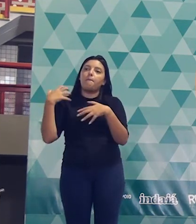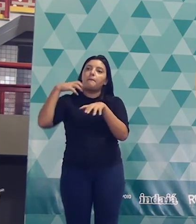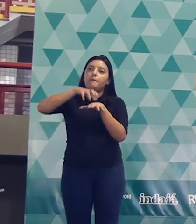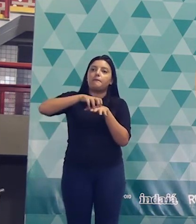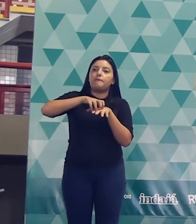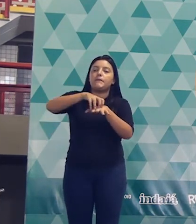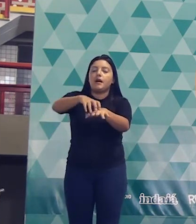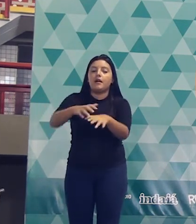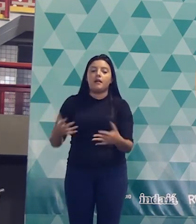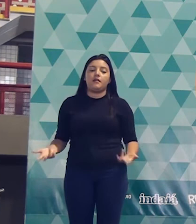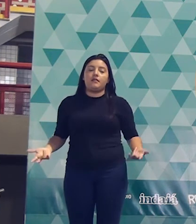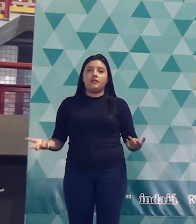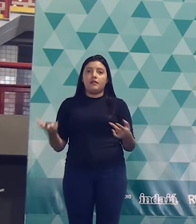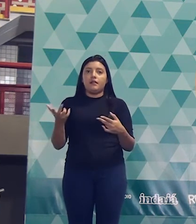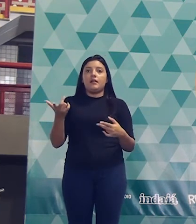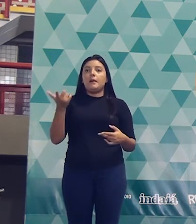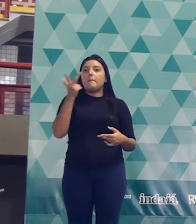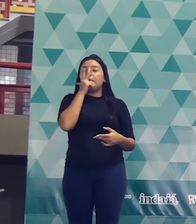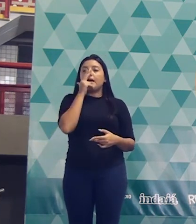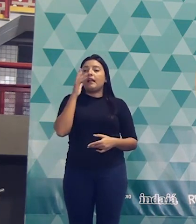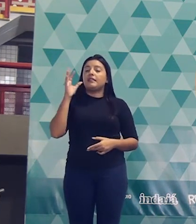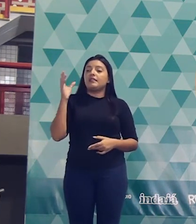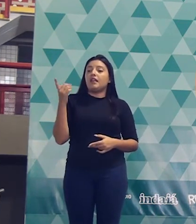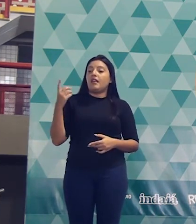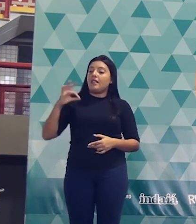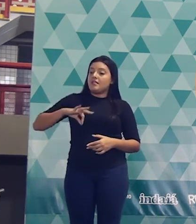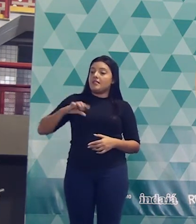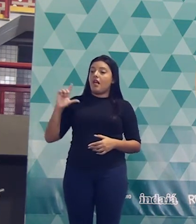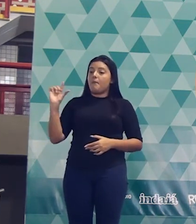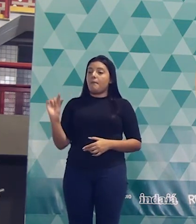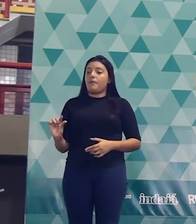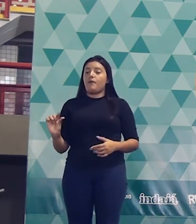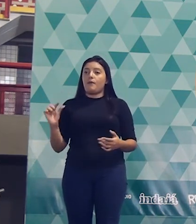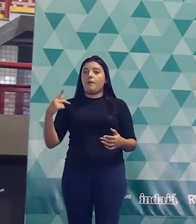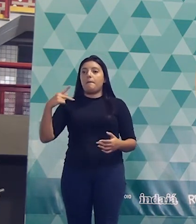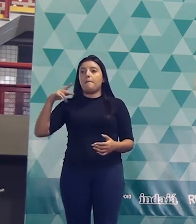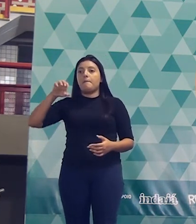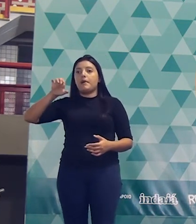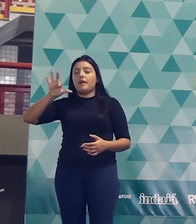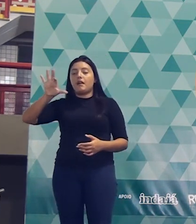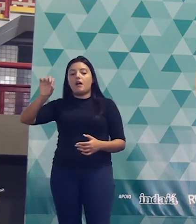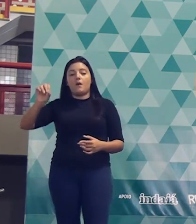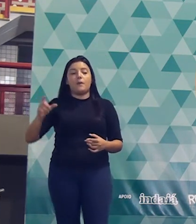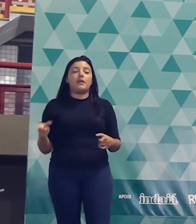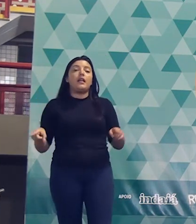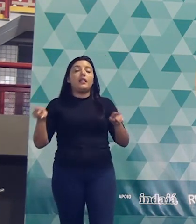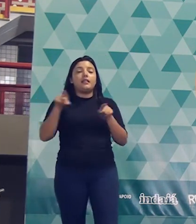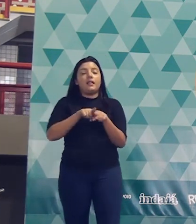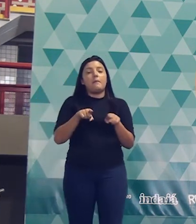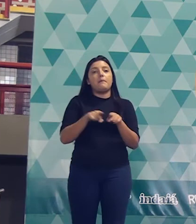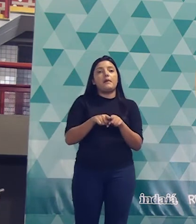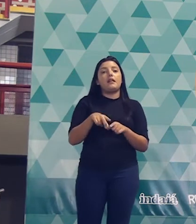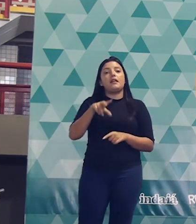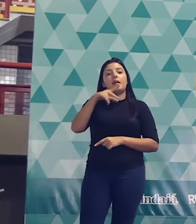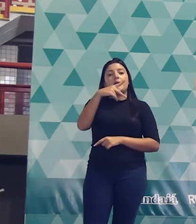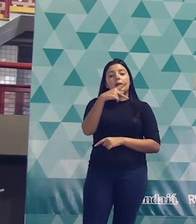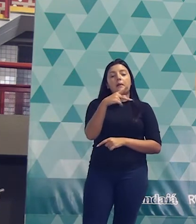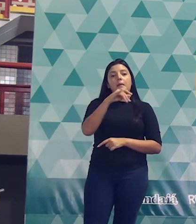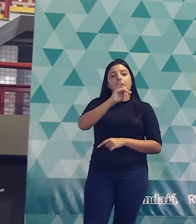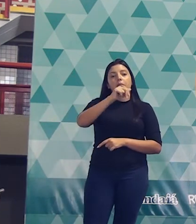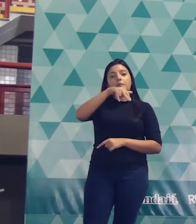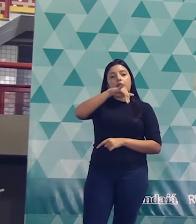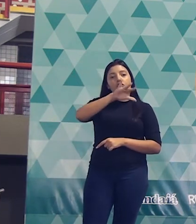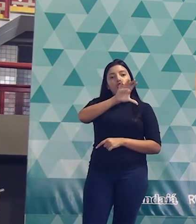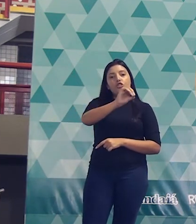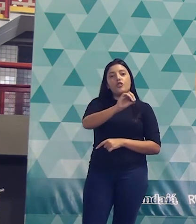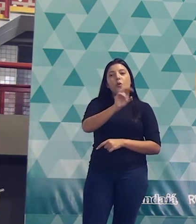esse termo virou sinônimo de quem ganha pouco, daí o termo peão. Palavra pinico, por exemplo, certo? Pinico. No